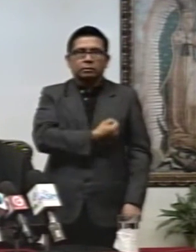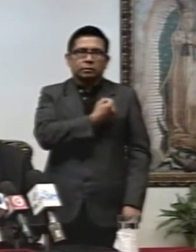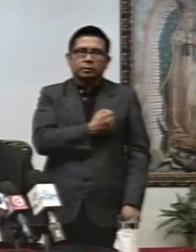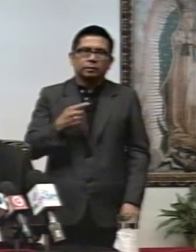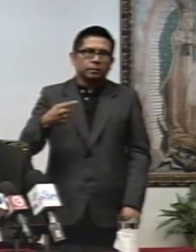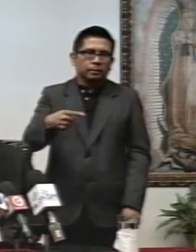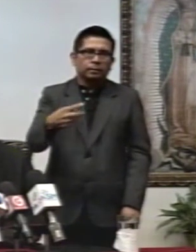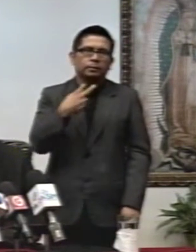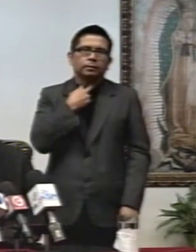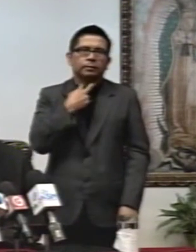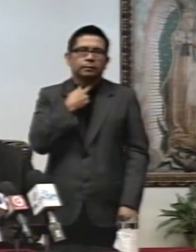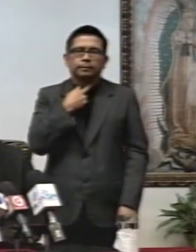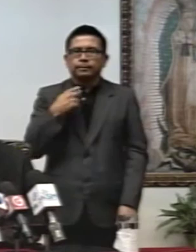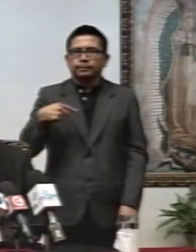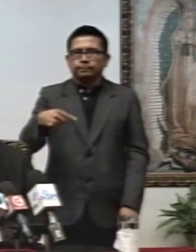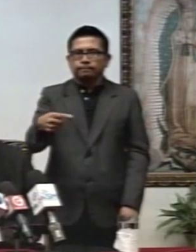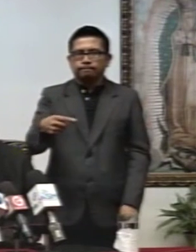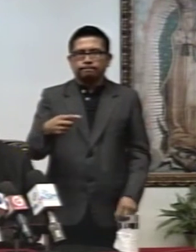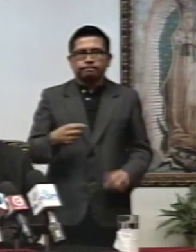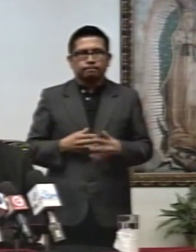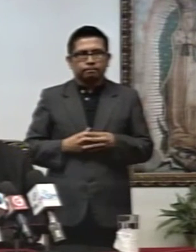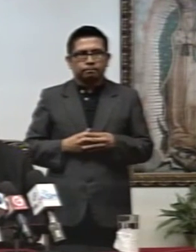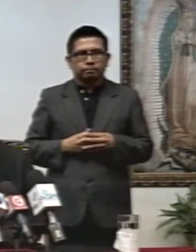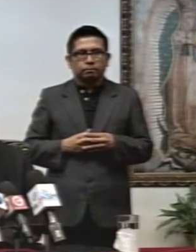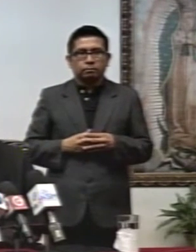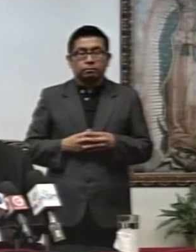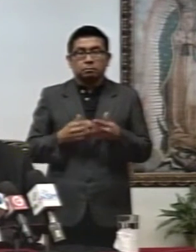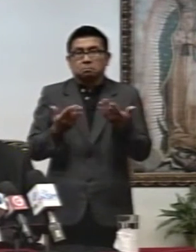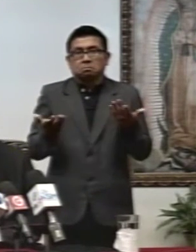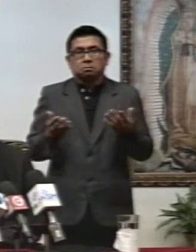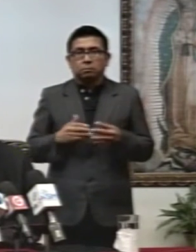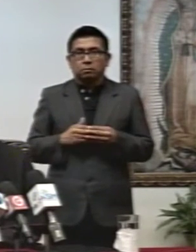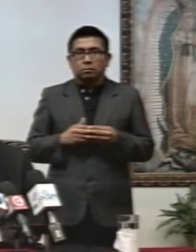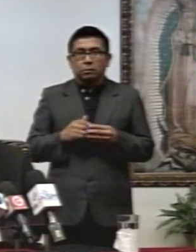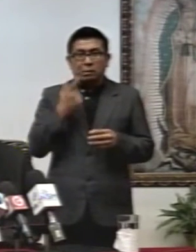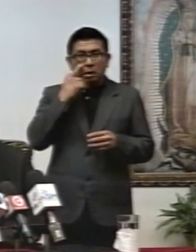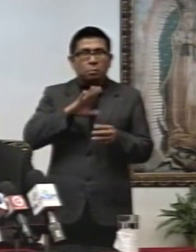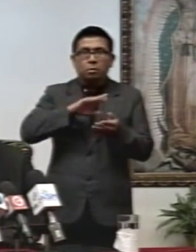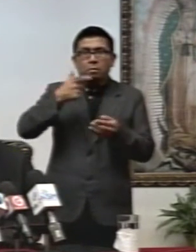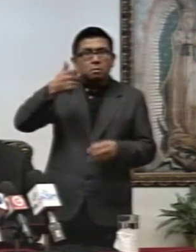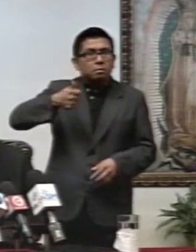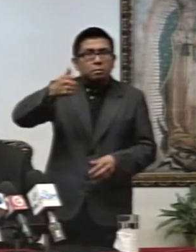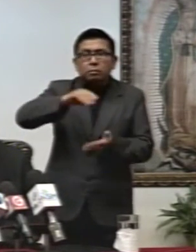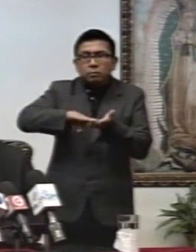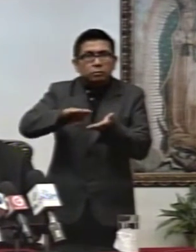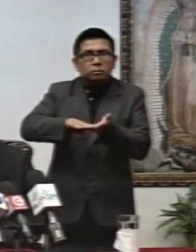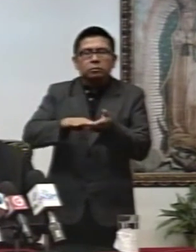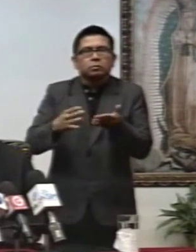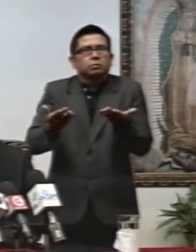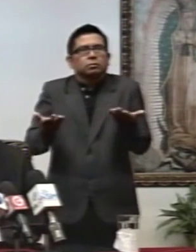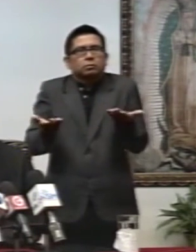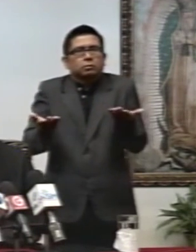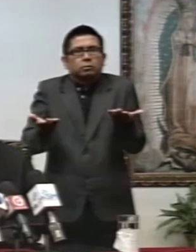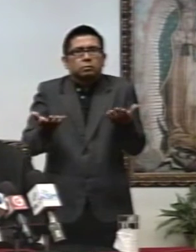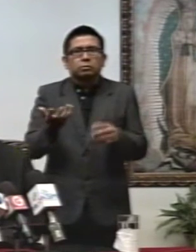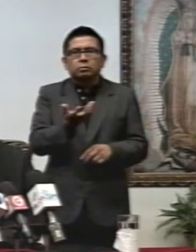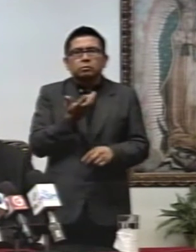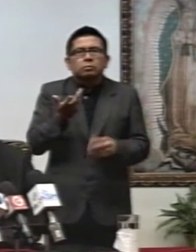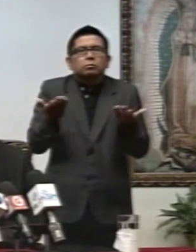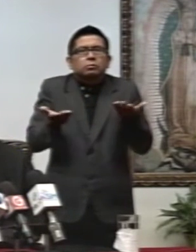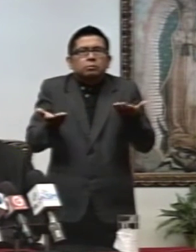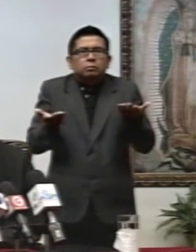las más necesitadas. Porque si no reciben el pago de sus salarios, entonces ¿a dónde vamos a